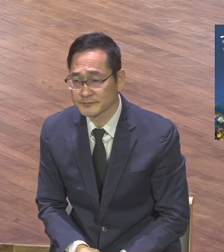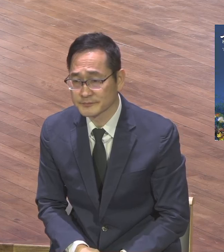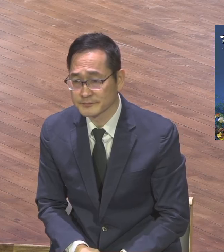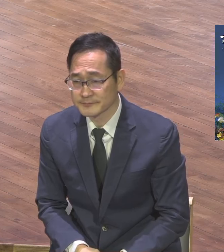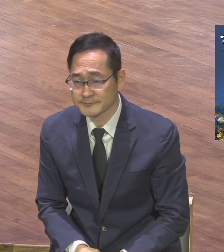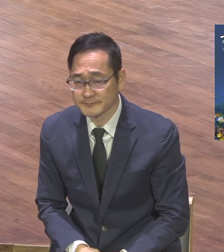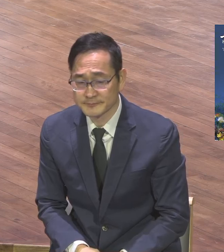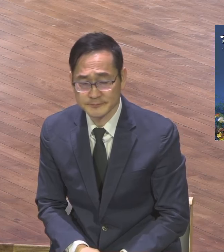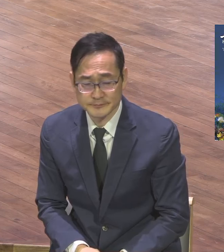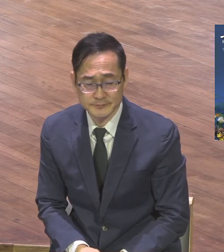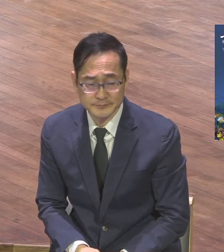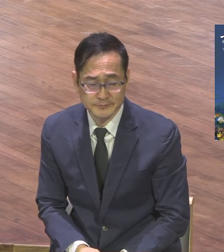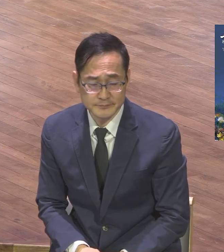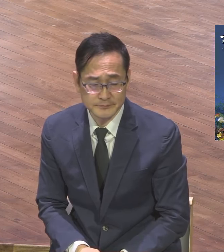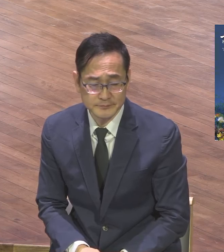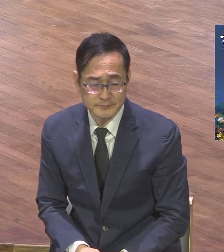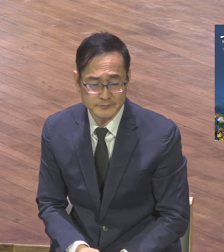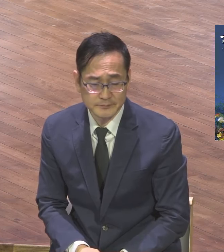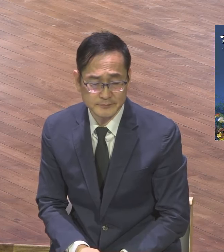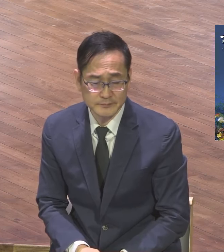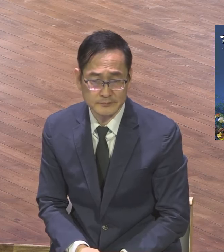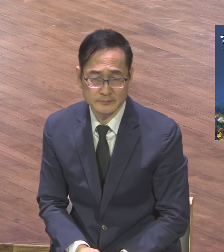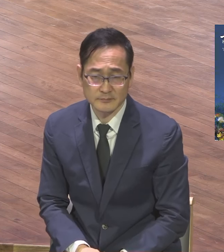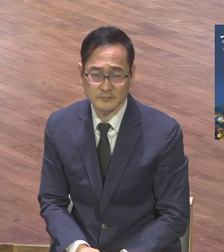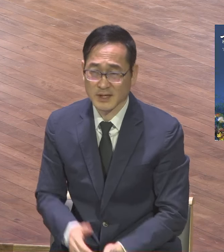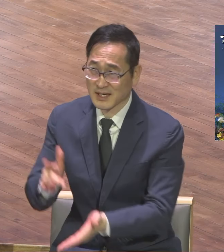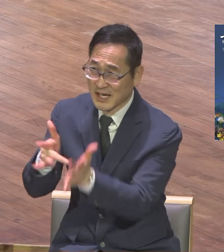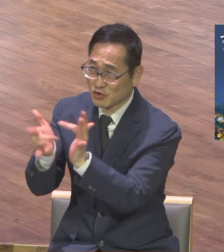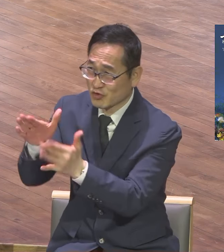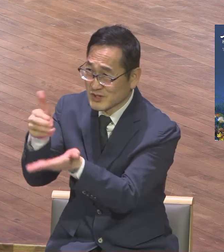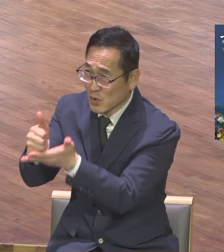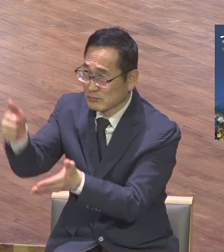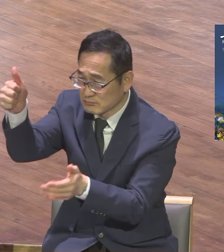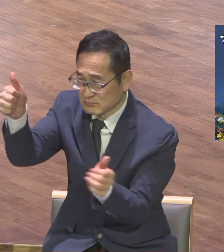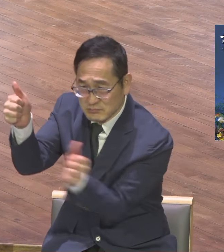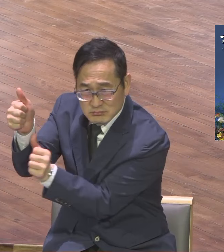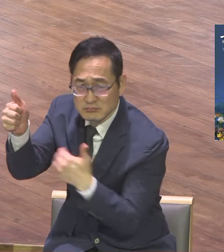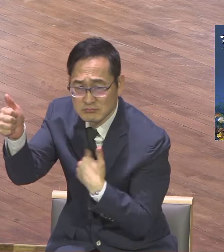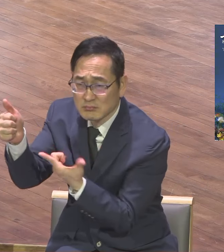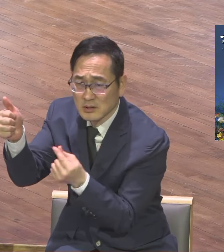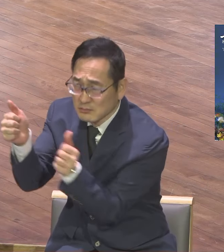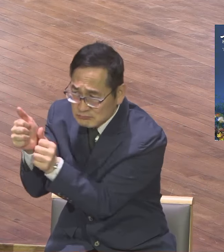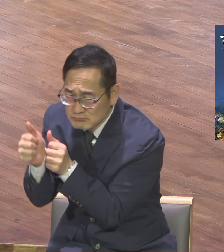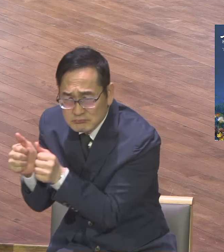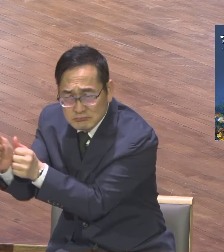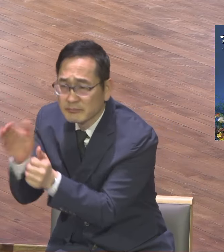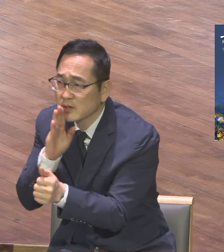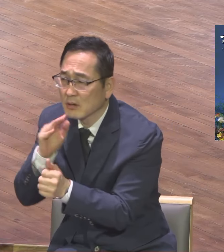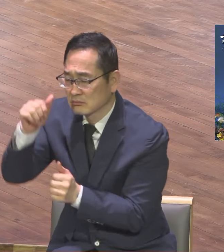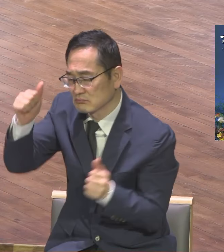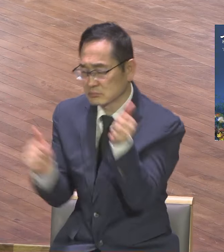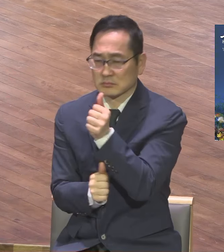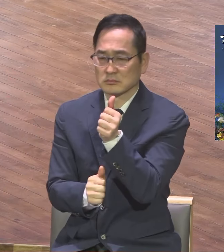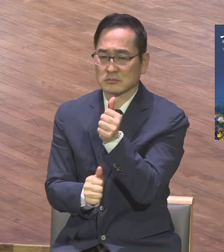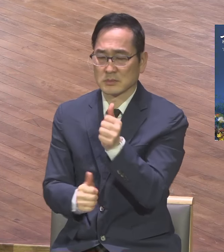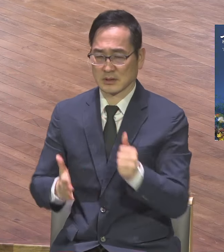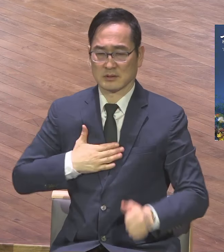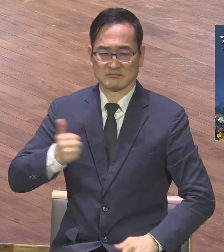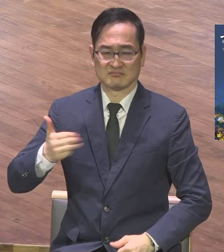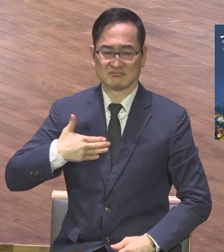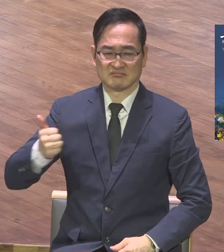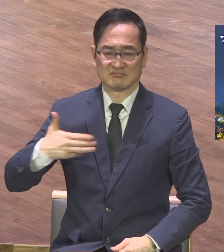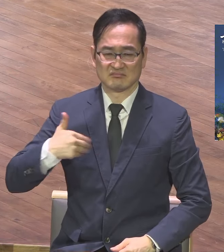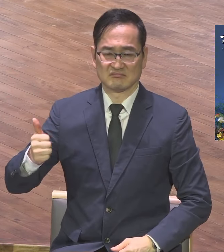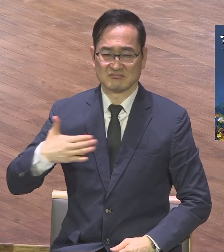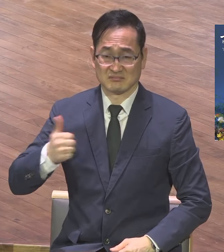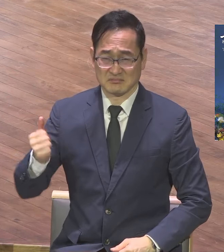아니고 자기가 주인된 삶을 살기 때문에 눌리는 거예요. 내가 잘해야 되는데 내가 잘